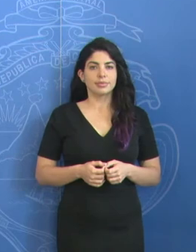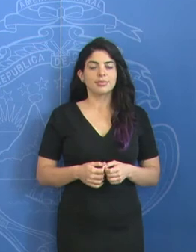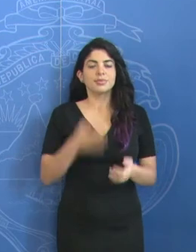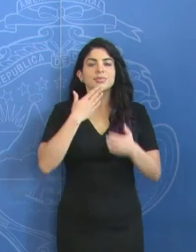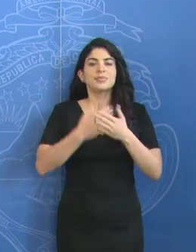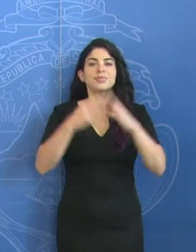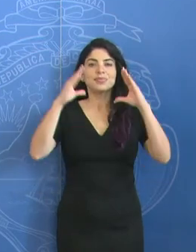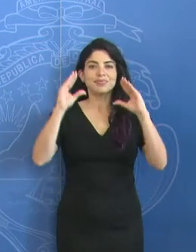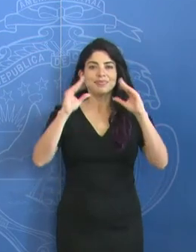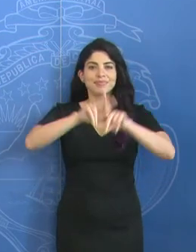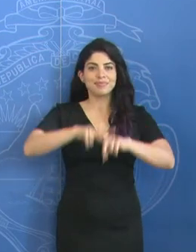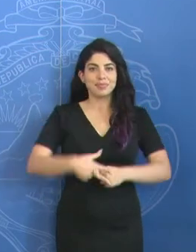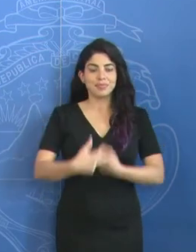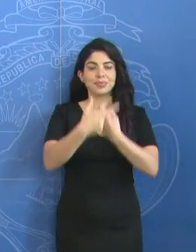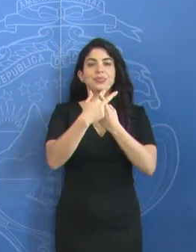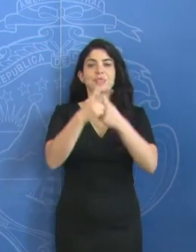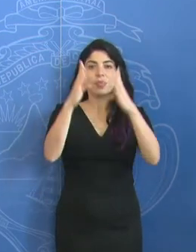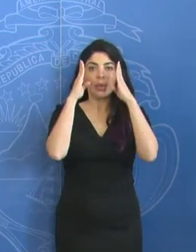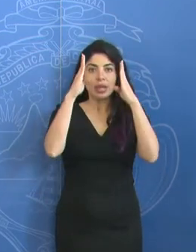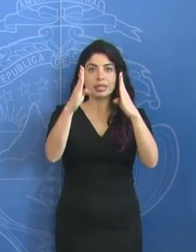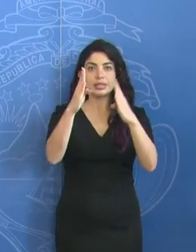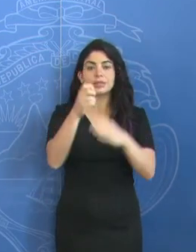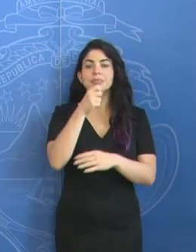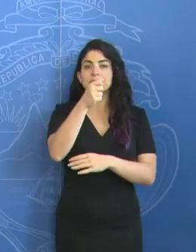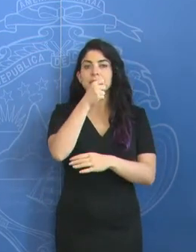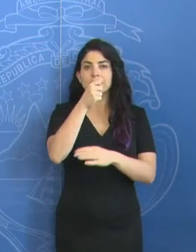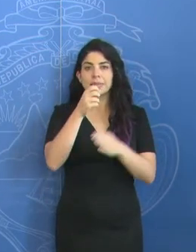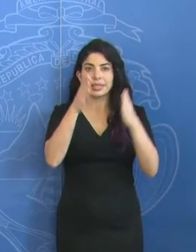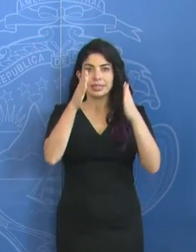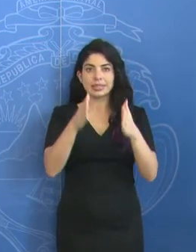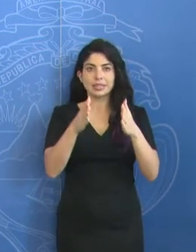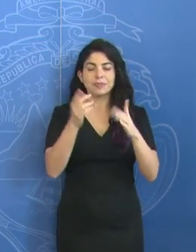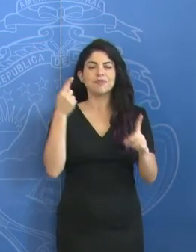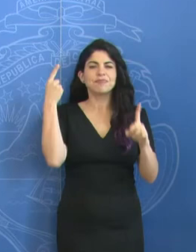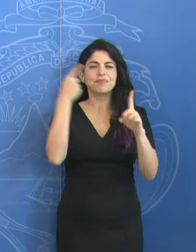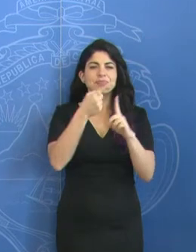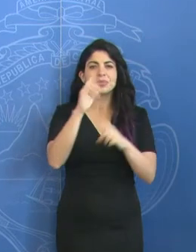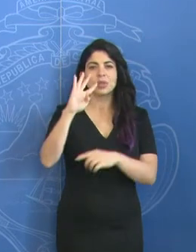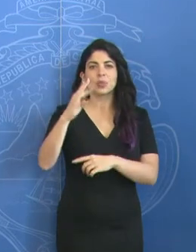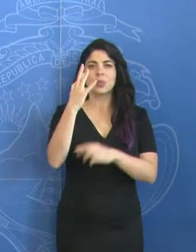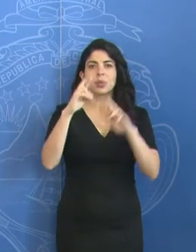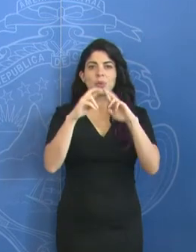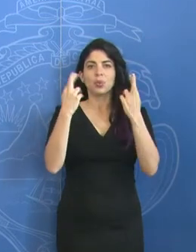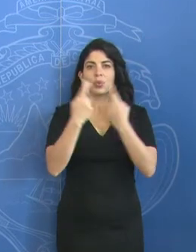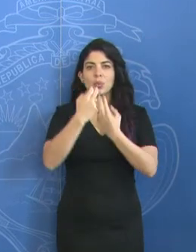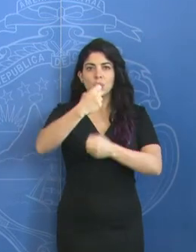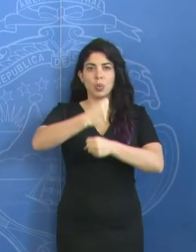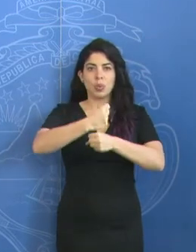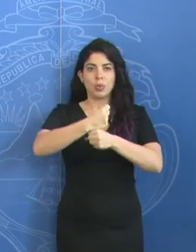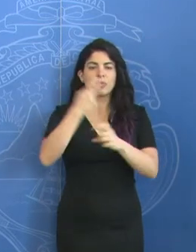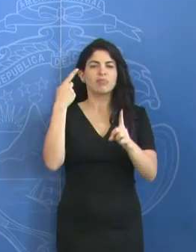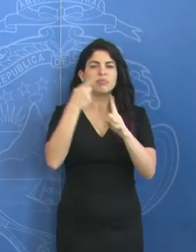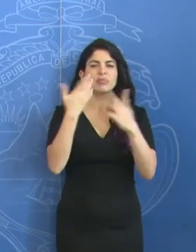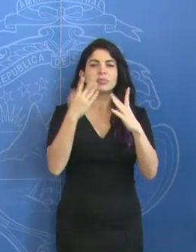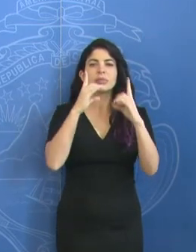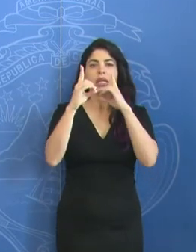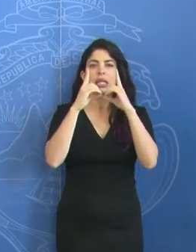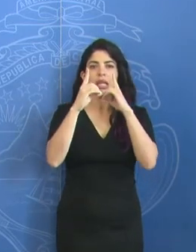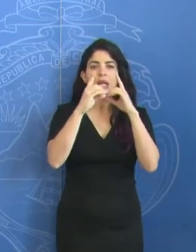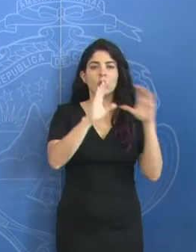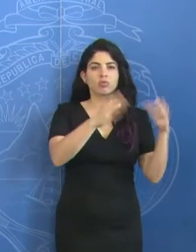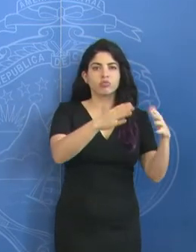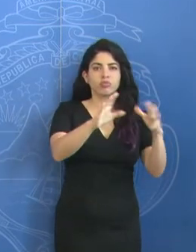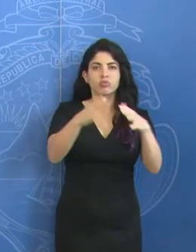Buenas tardes, iniciamos esta atención a medios sobre la cuarta sesión de trabajo para el diálogo